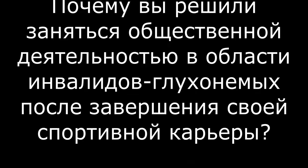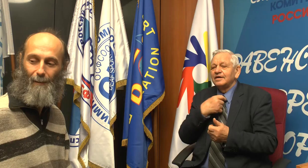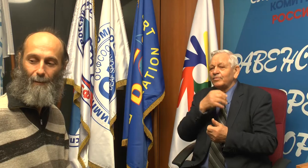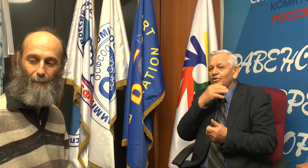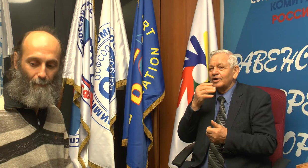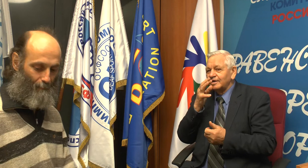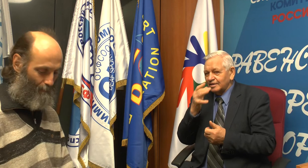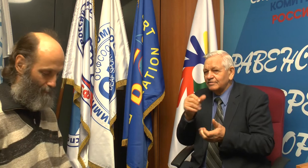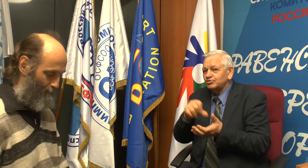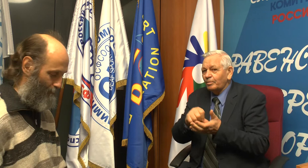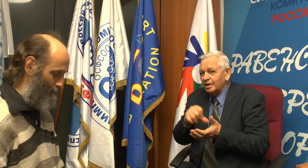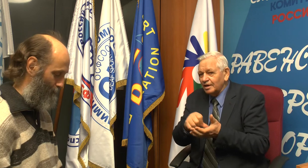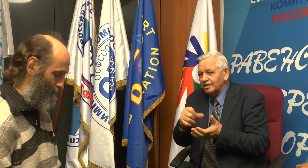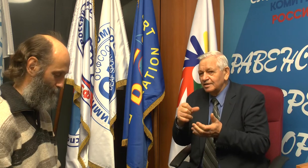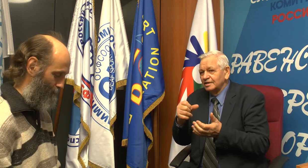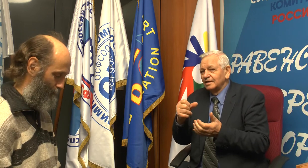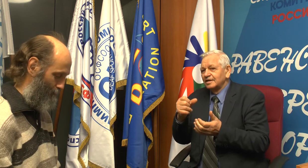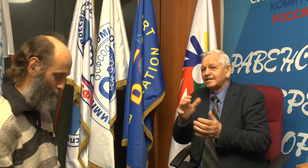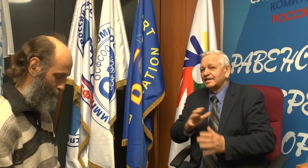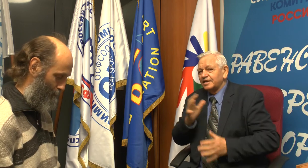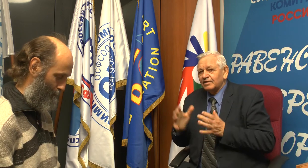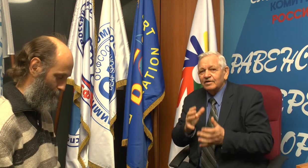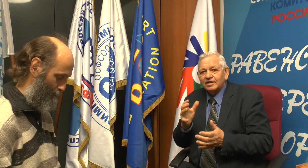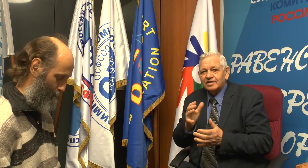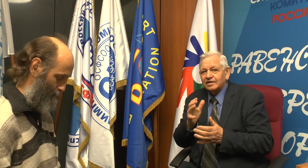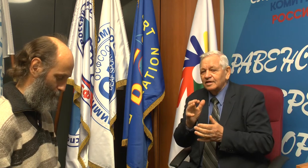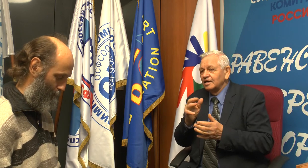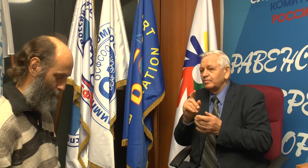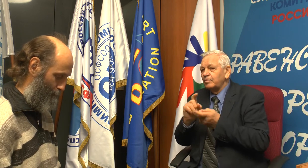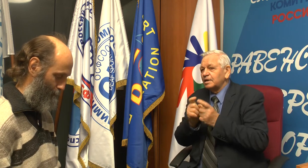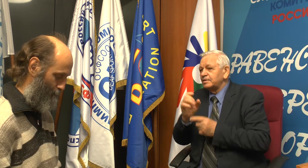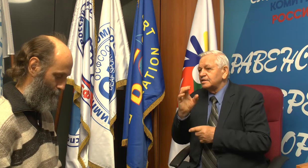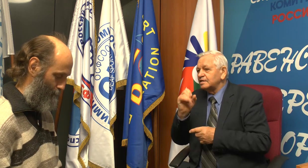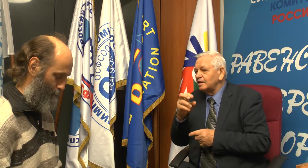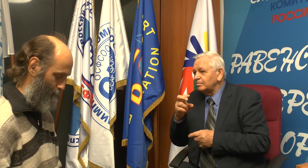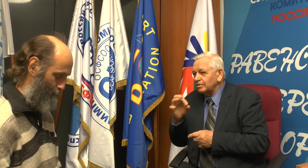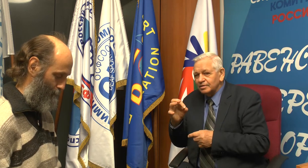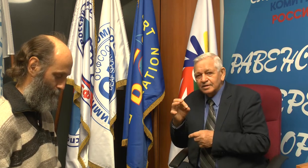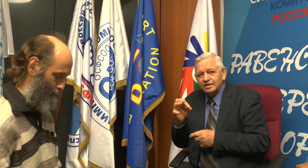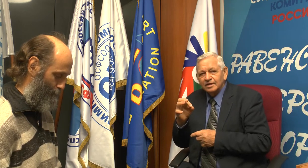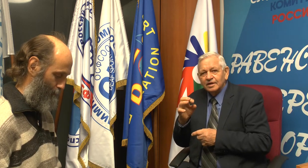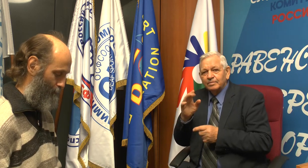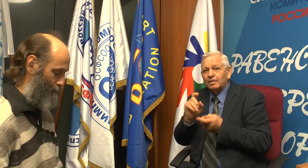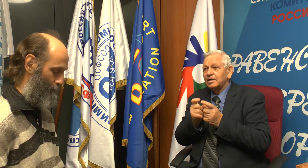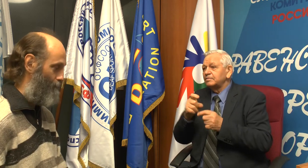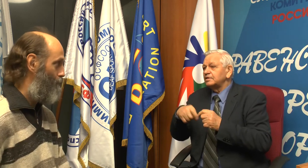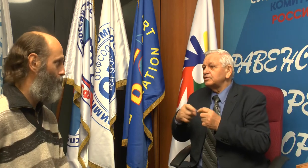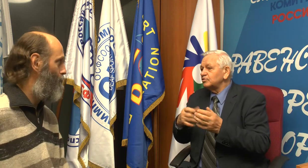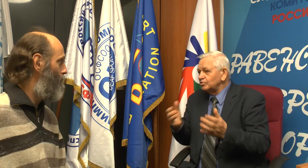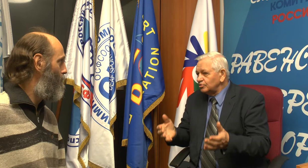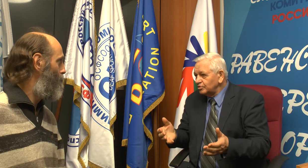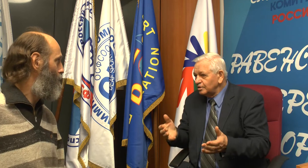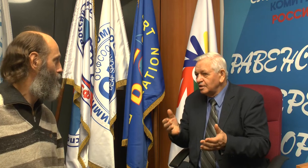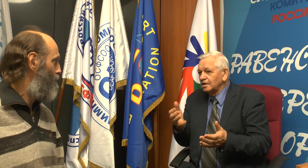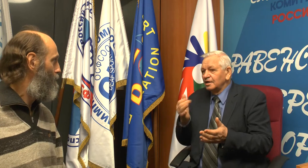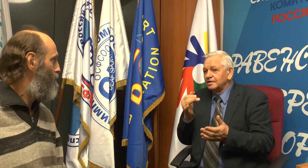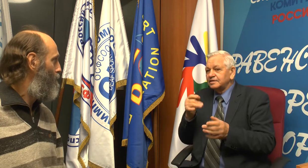Я много лет выступал, тренировался по борьбе с самбо, по борьбе с дзюдо. И